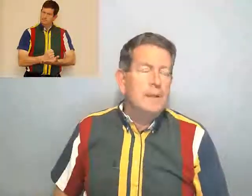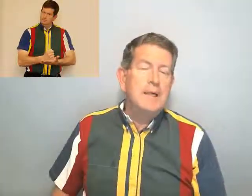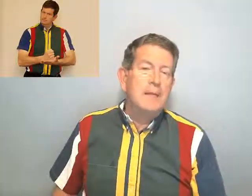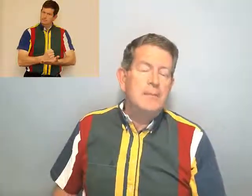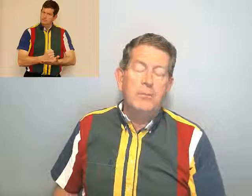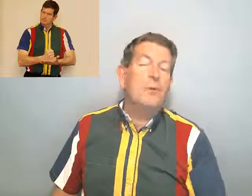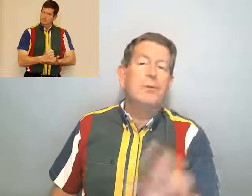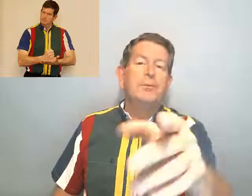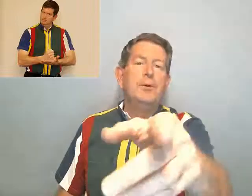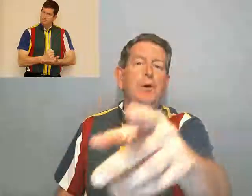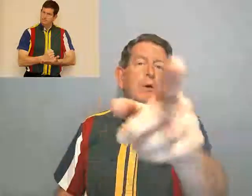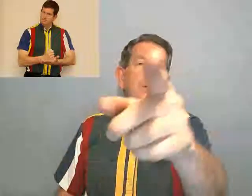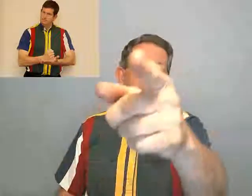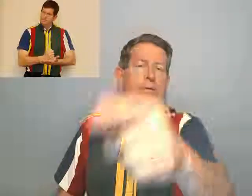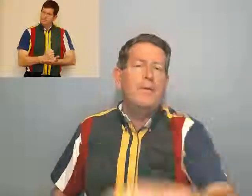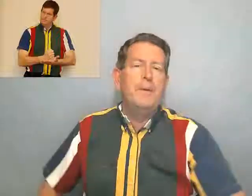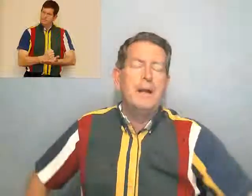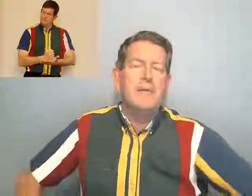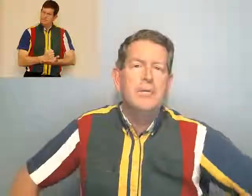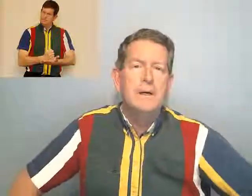dire, plutôt, moi je vais vous parler à vous.